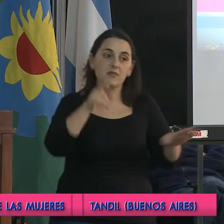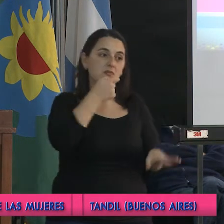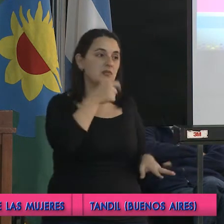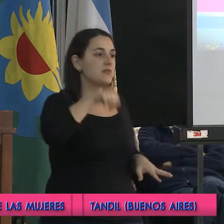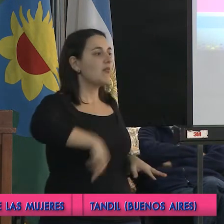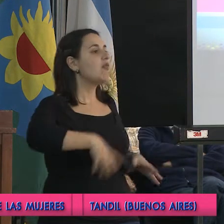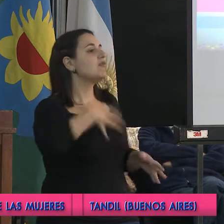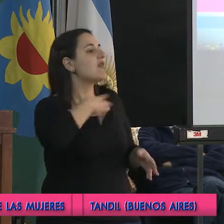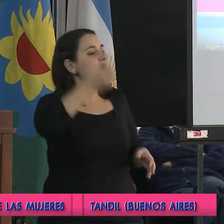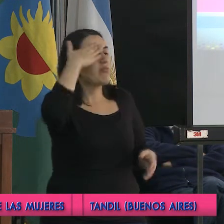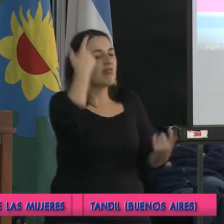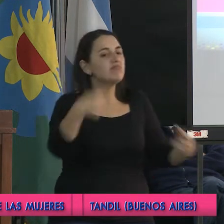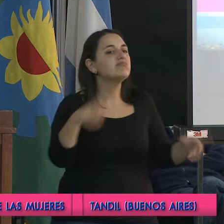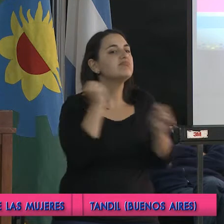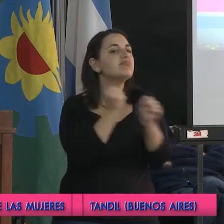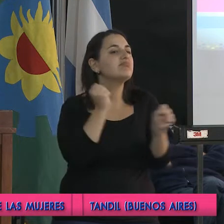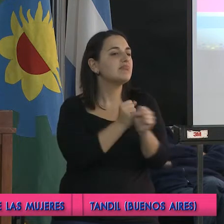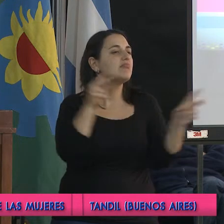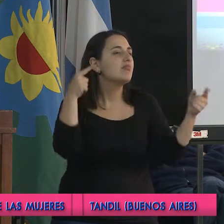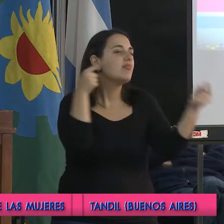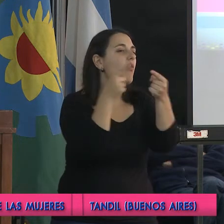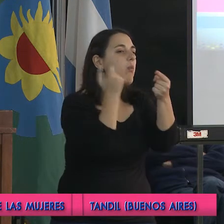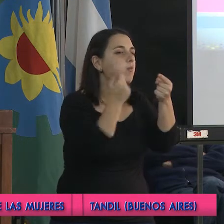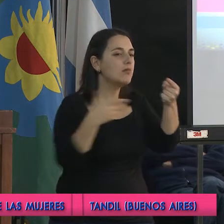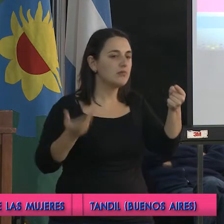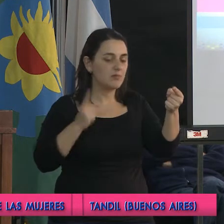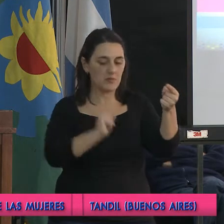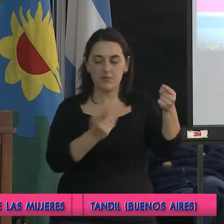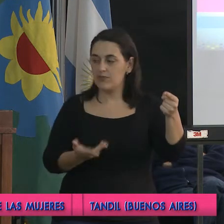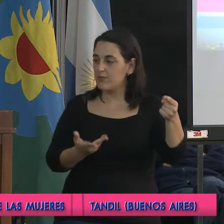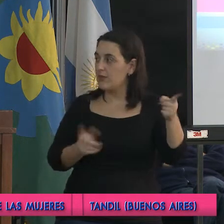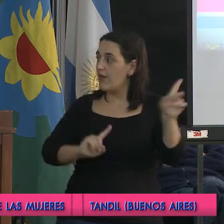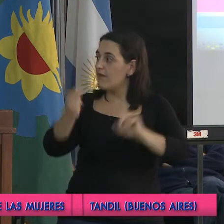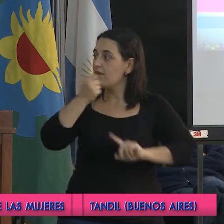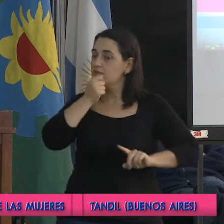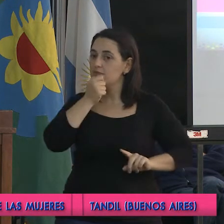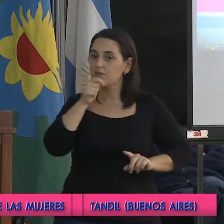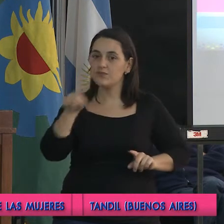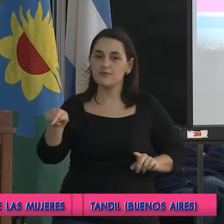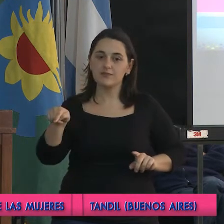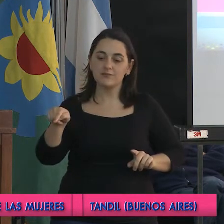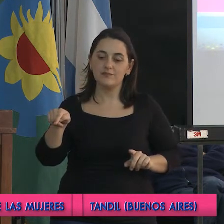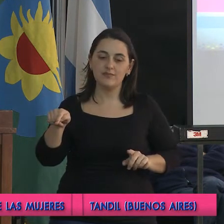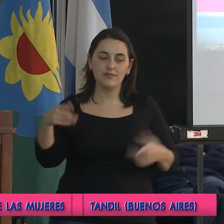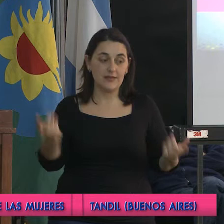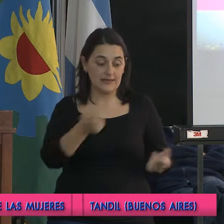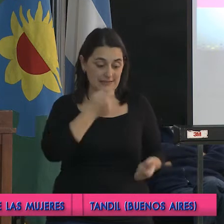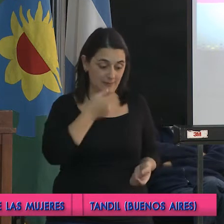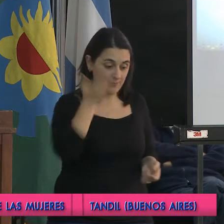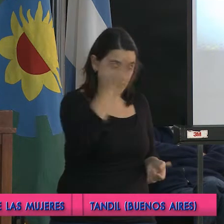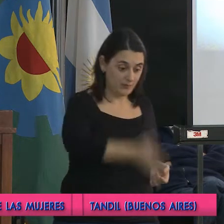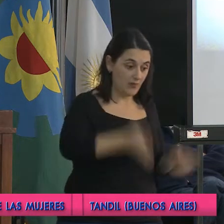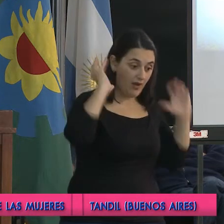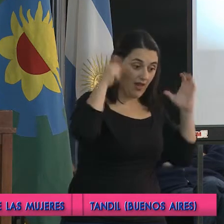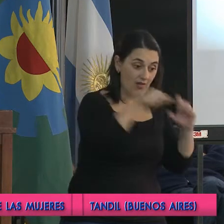salud mental, y por eso muchas veces puede haber algo del ejercicio de salud mental en quien está en una radio, así